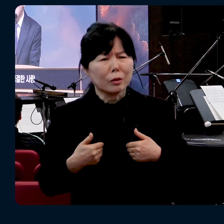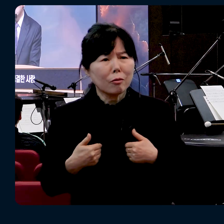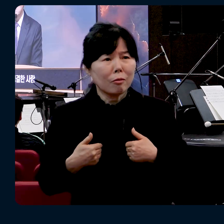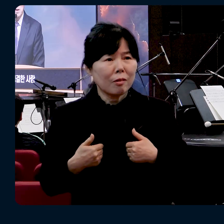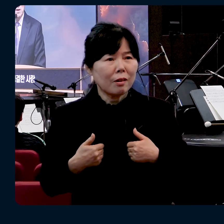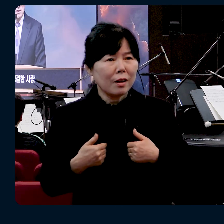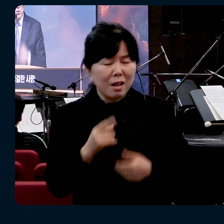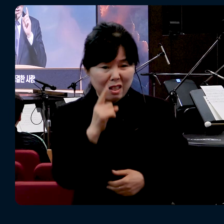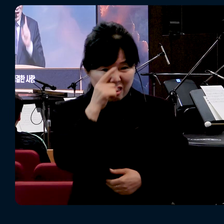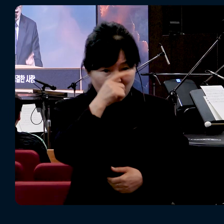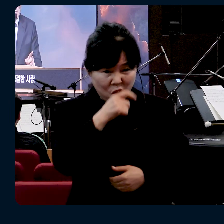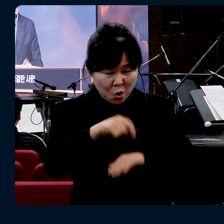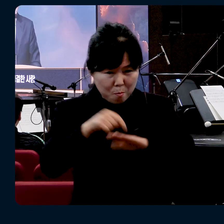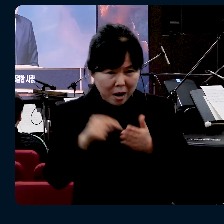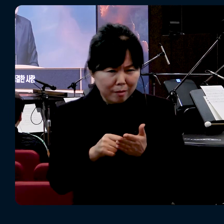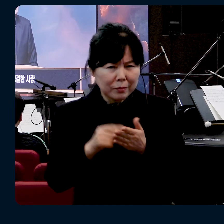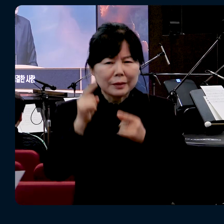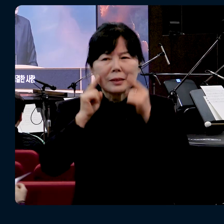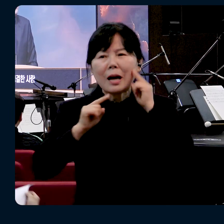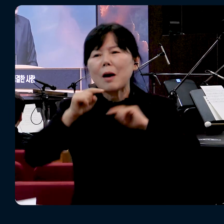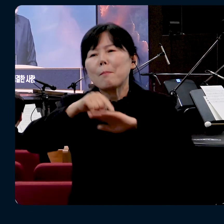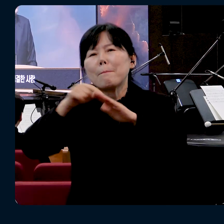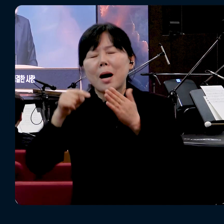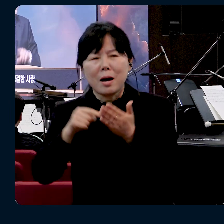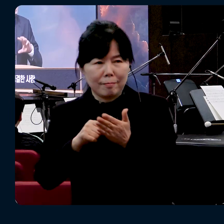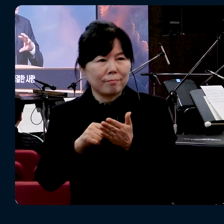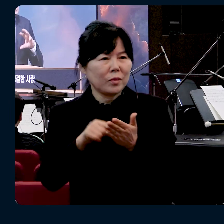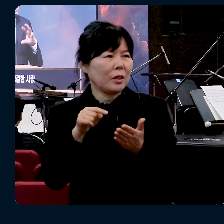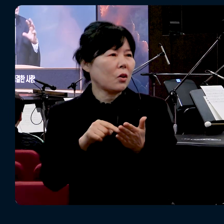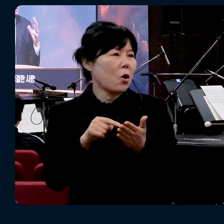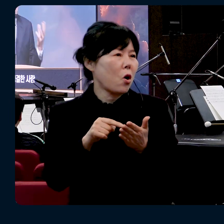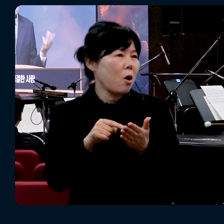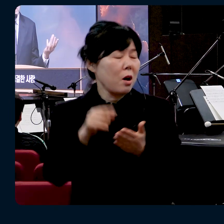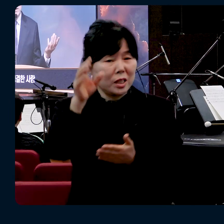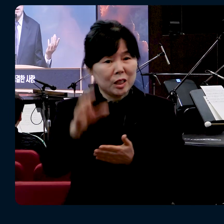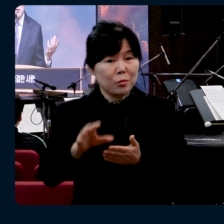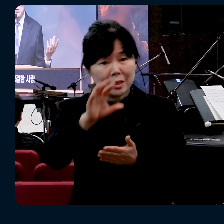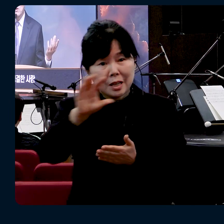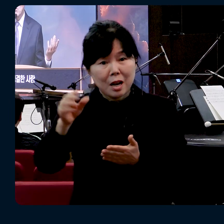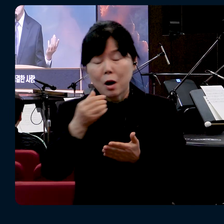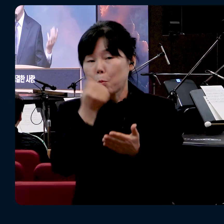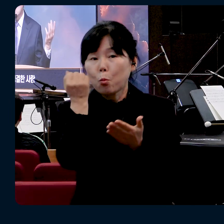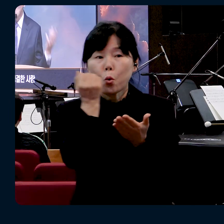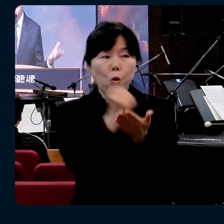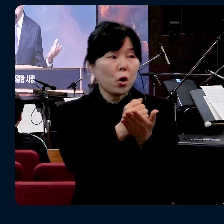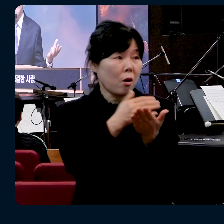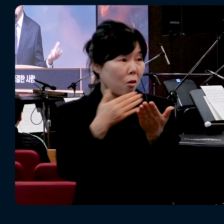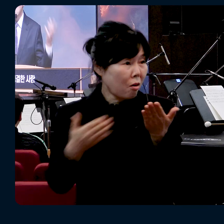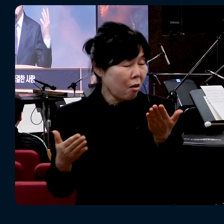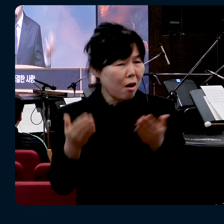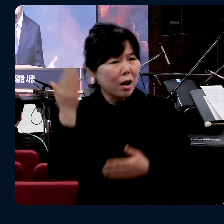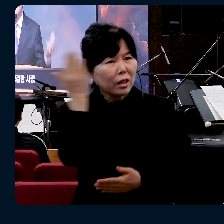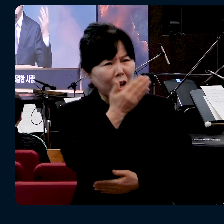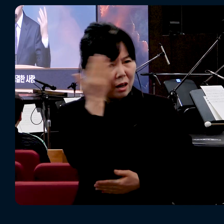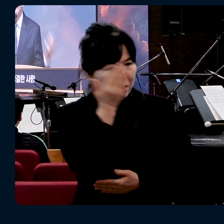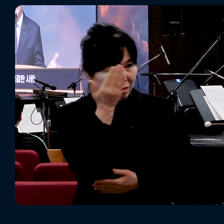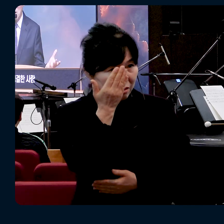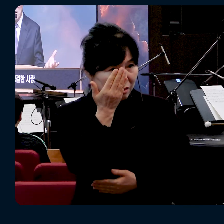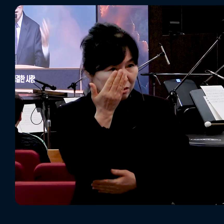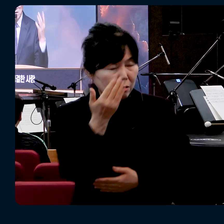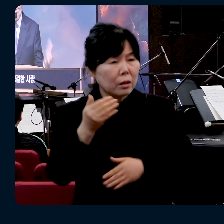더러운 마음 그리고 상한 마음을 보혈로 깨끗이 하지 않고는 절대로 거룩한 곳에 설